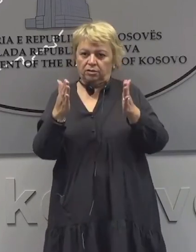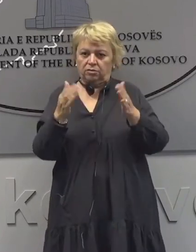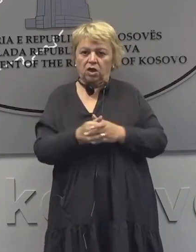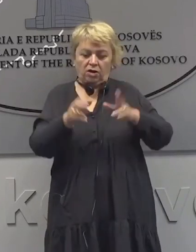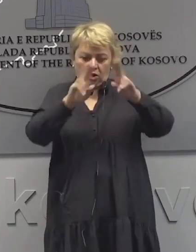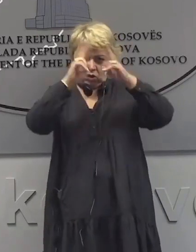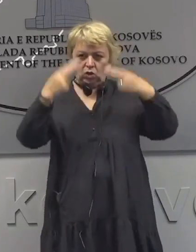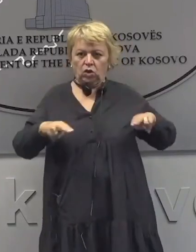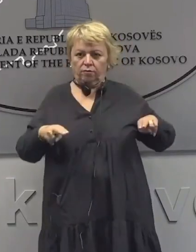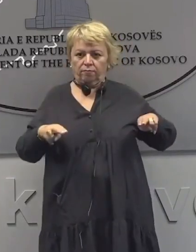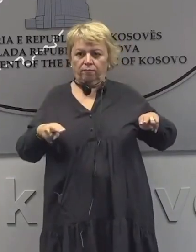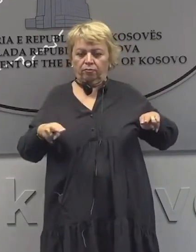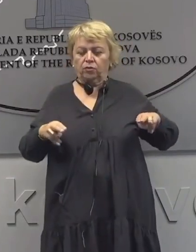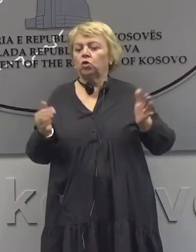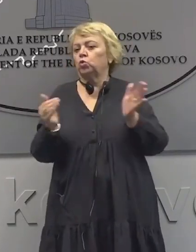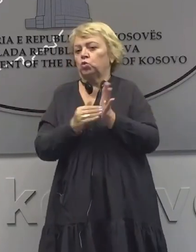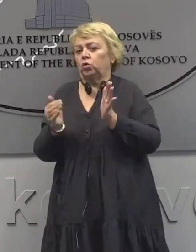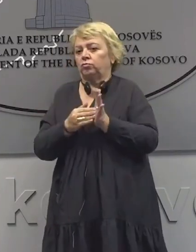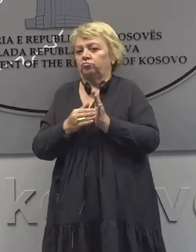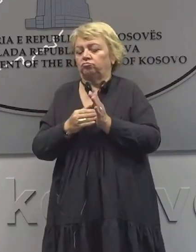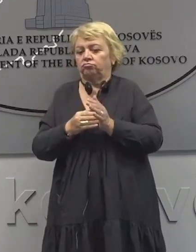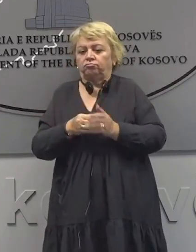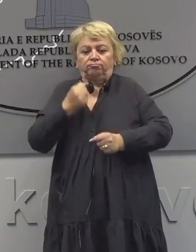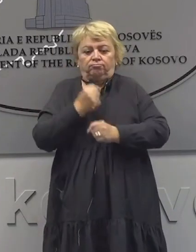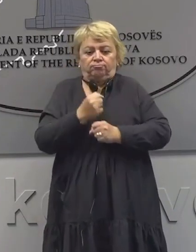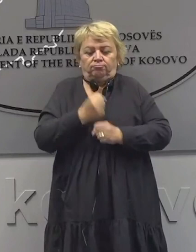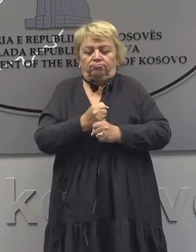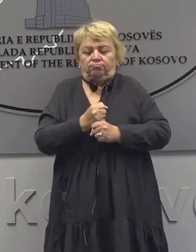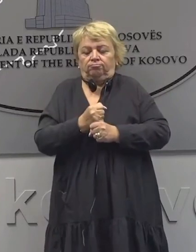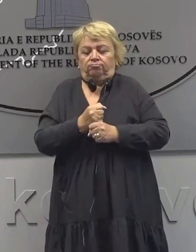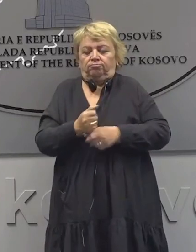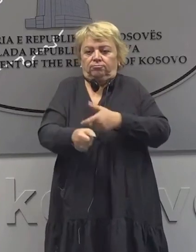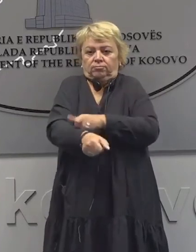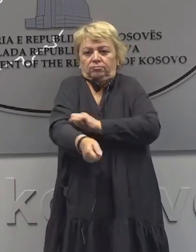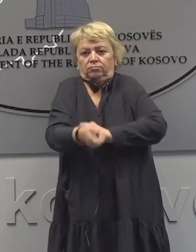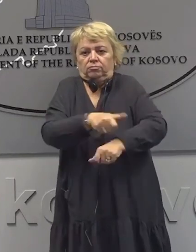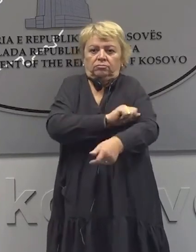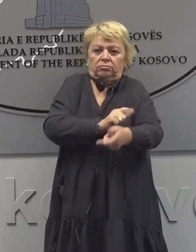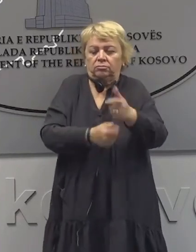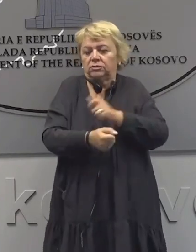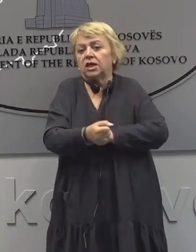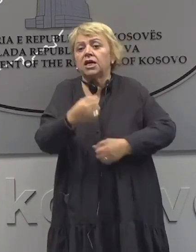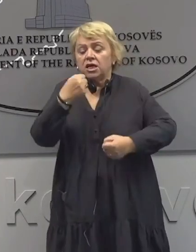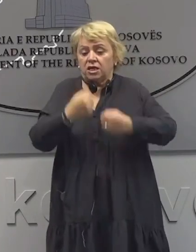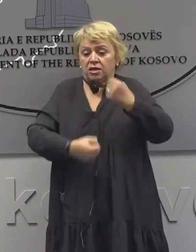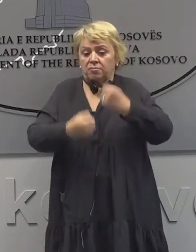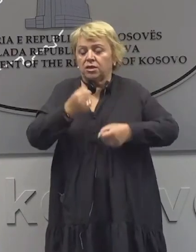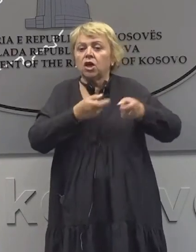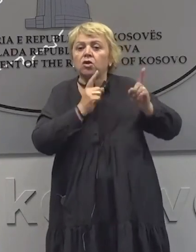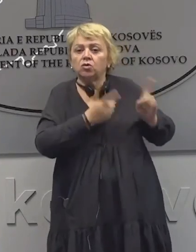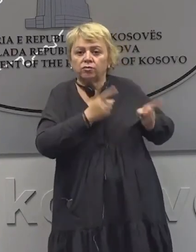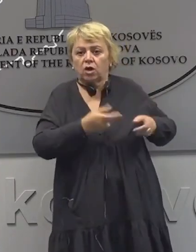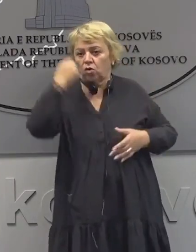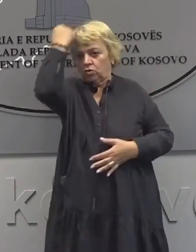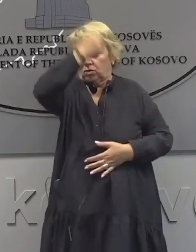faktorët ndërkombëtarë do duhet të mobilizohen që krimet e kryera gjatë luftës në